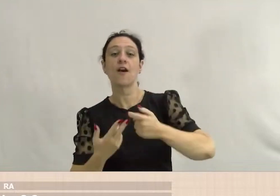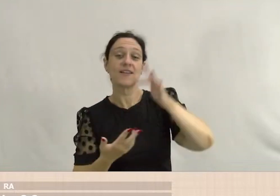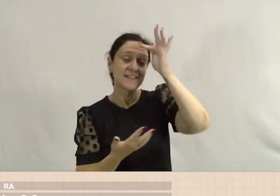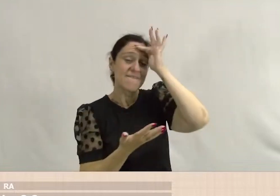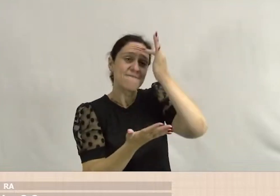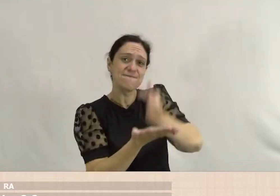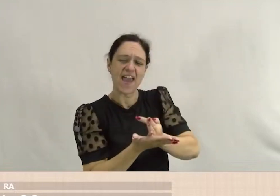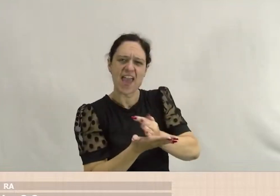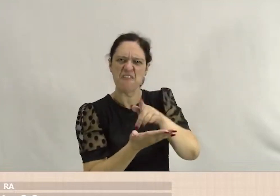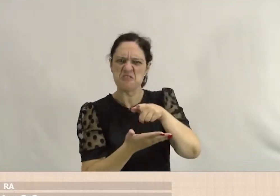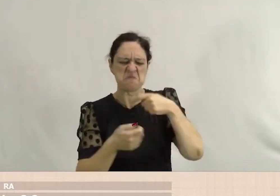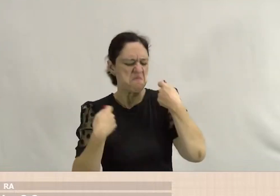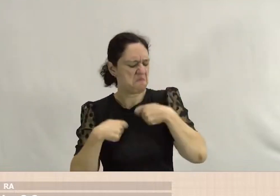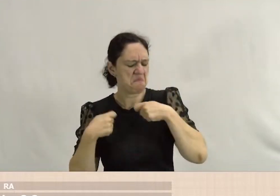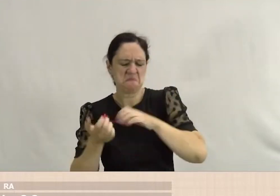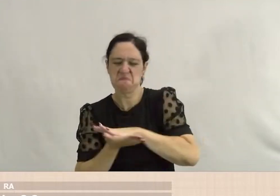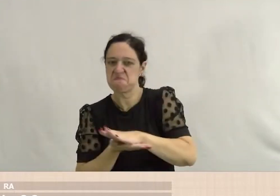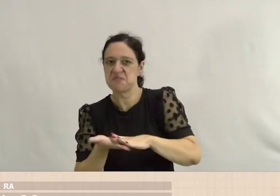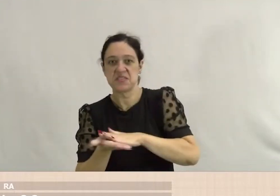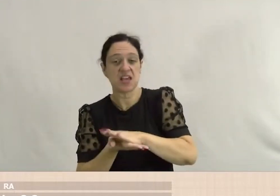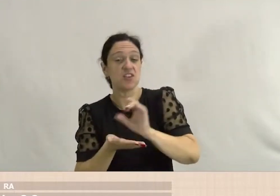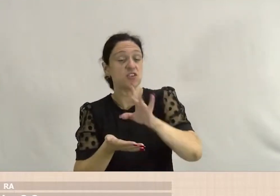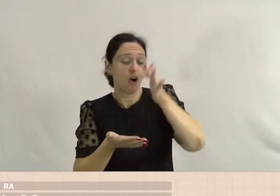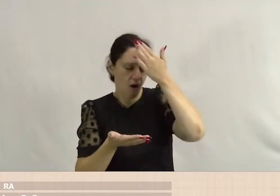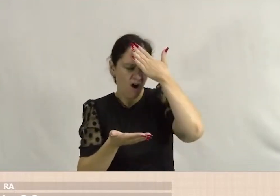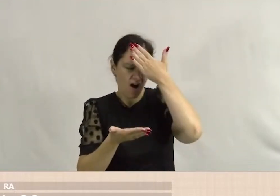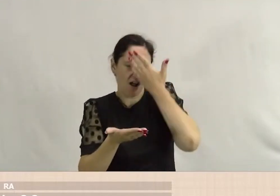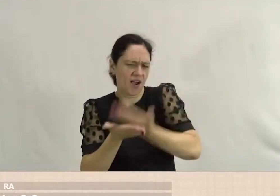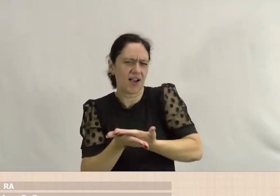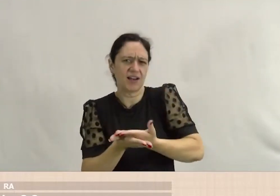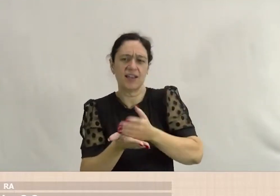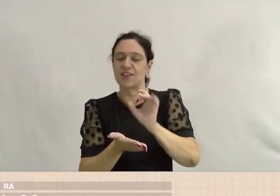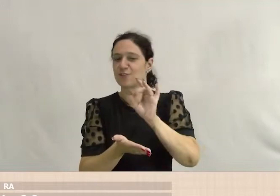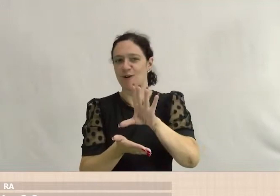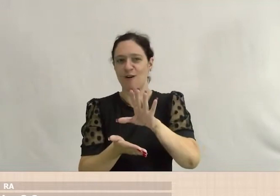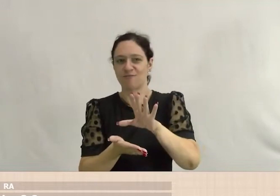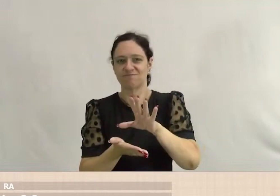fazer nada, você só teve que crer.